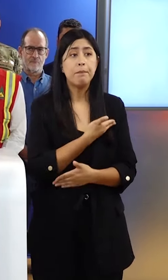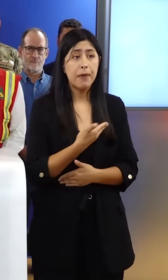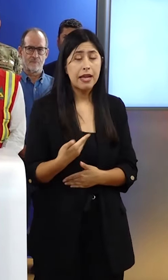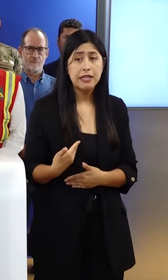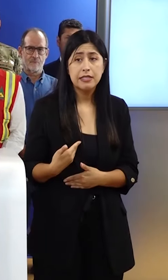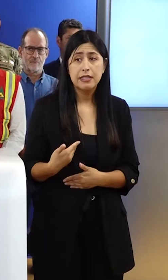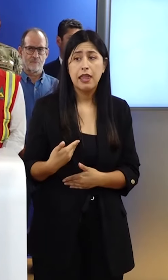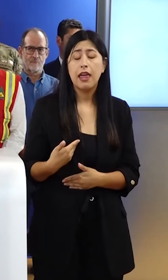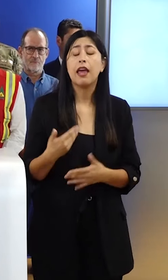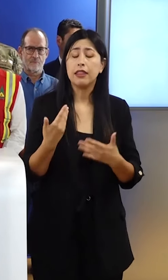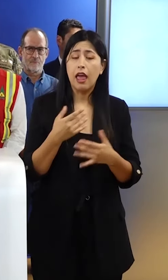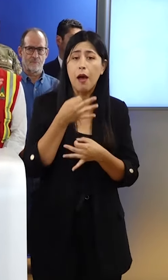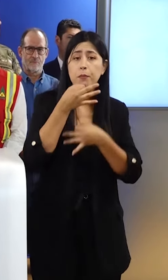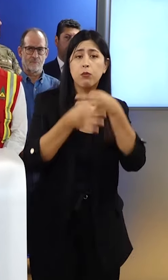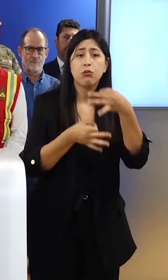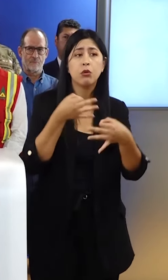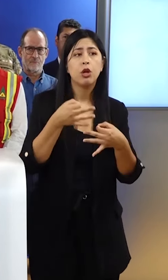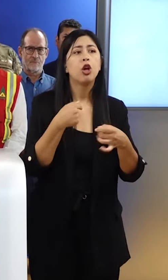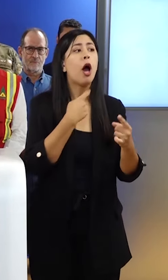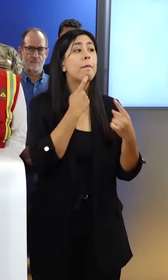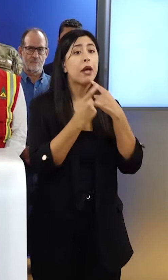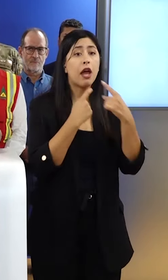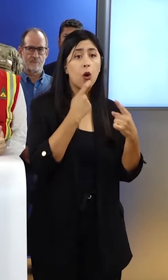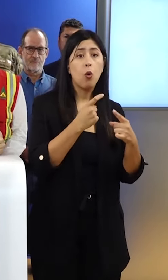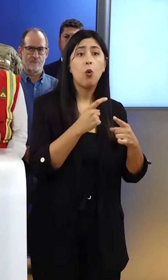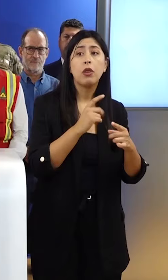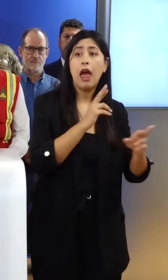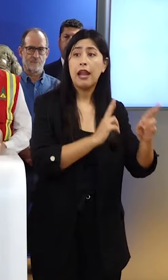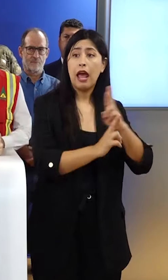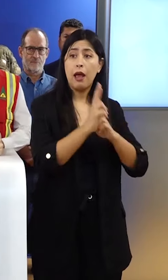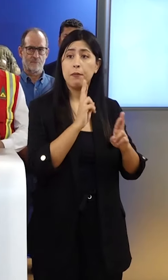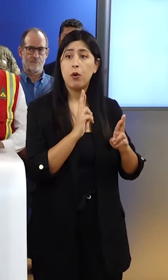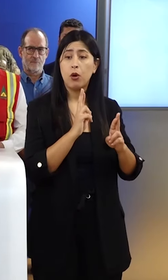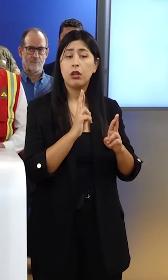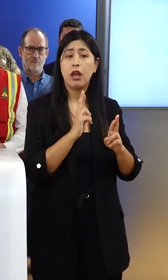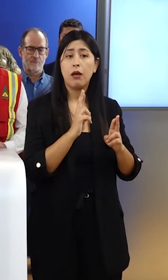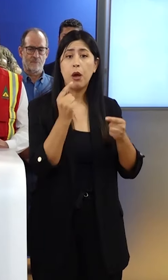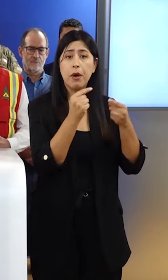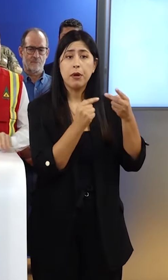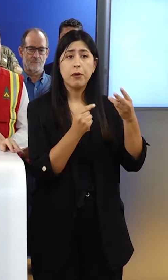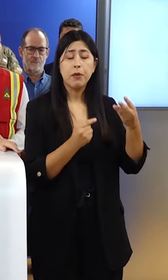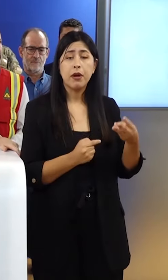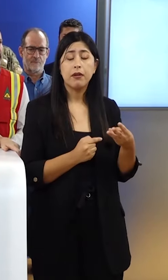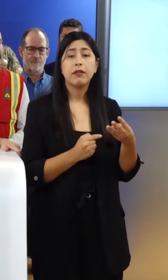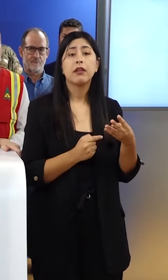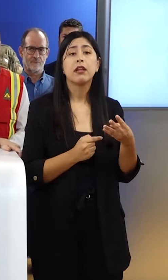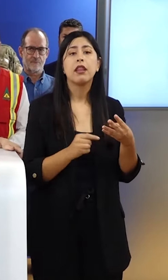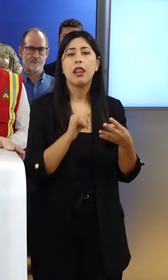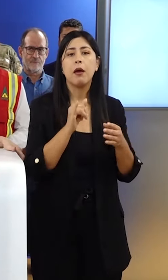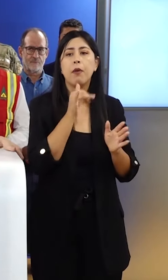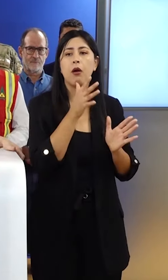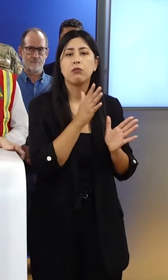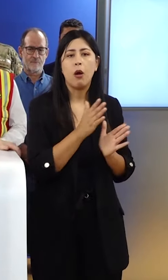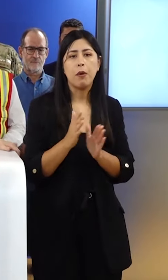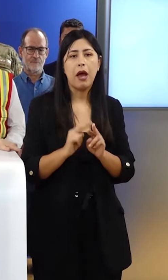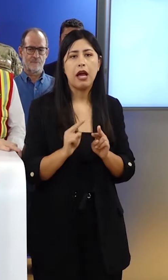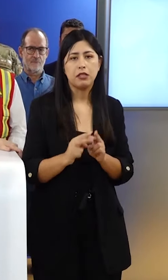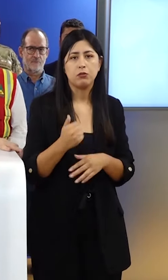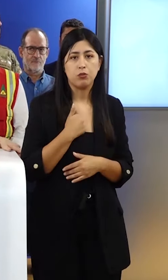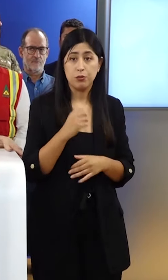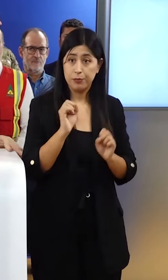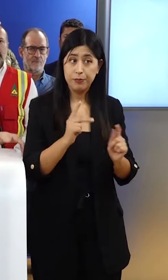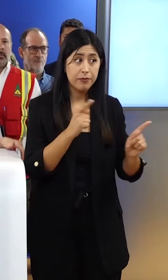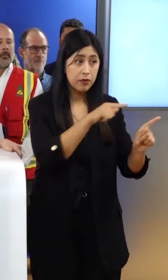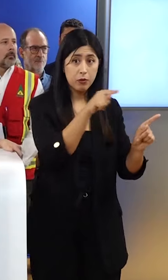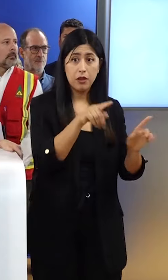hablar en breves minutos que hagamos las preguntas y responderlas todas seguidas para que lo podamos hacer de forma ejecutiva